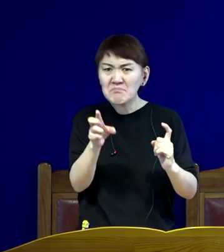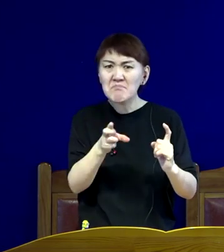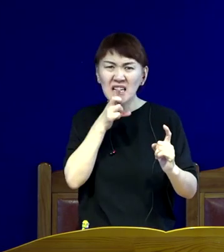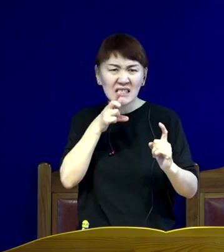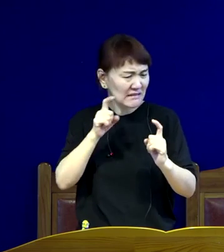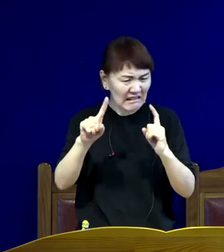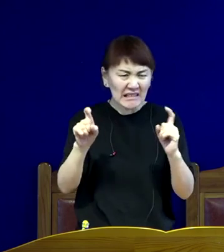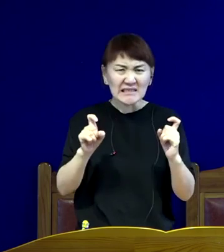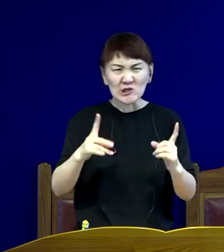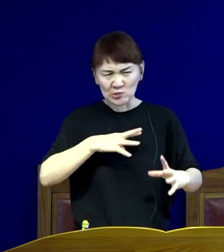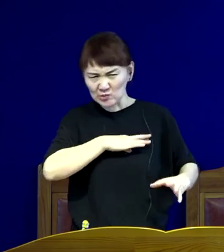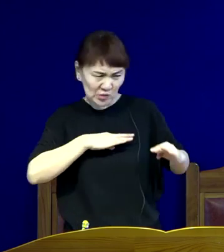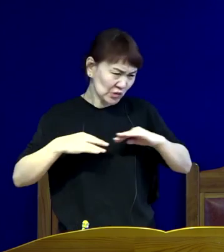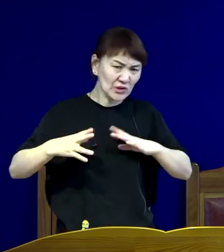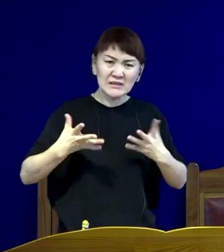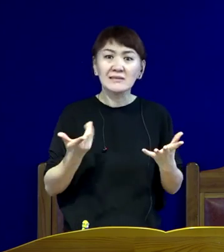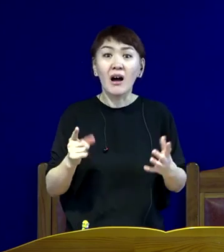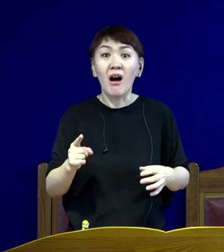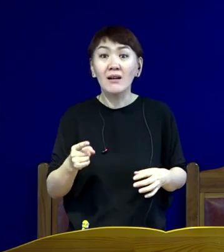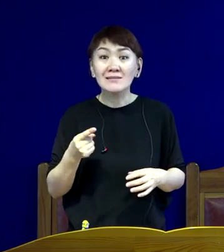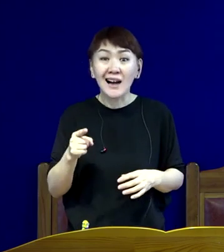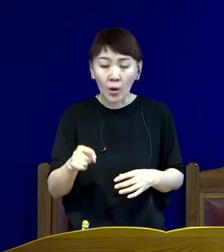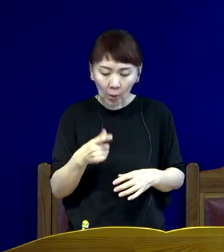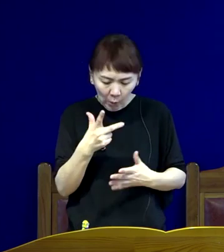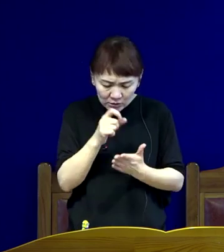үүсдэг. 3 дугаар ишлээ сайн болохгүй байна